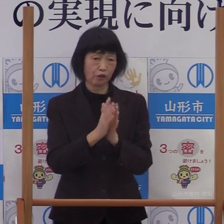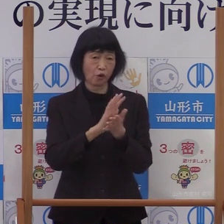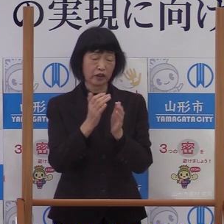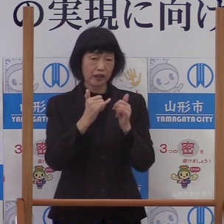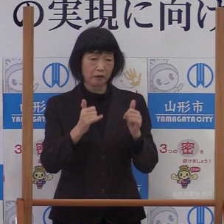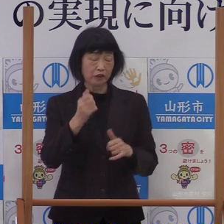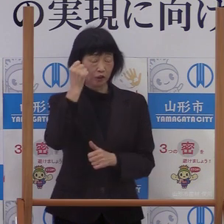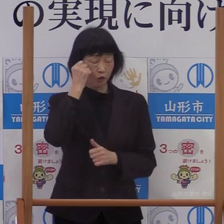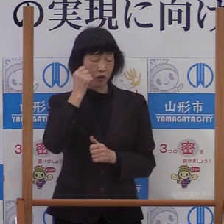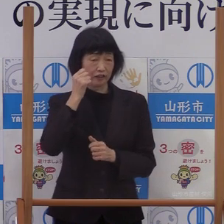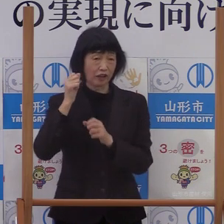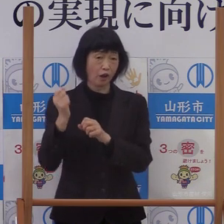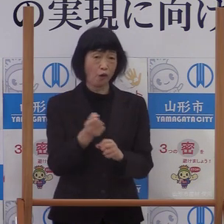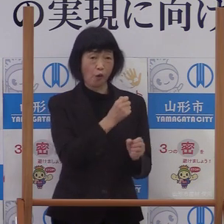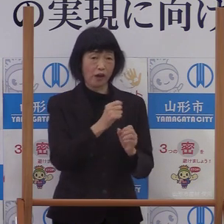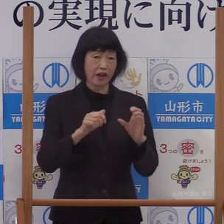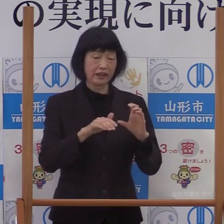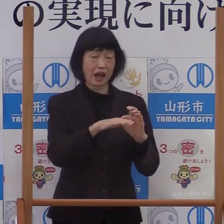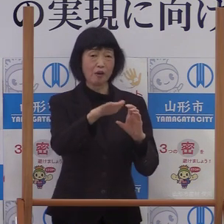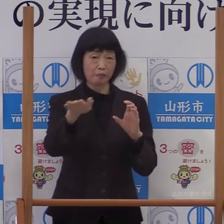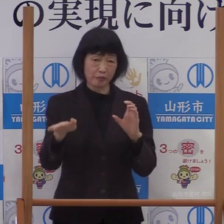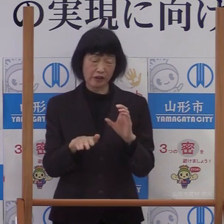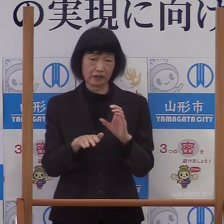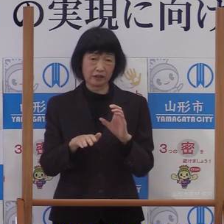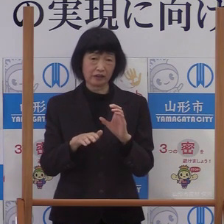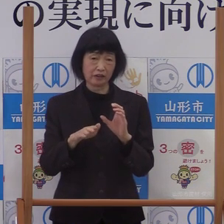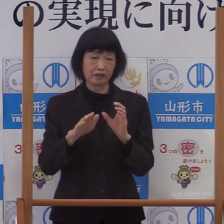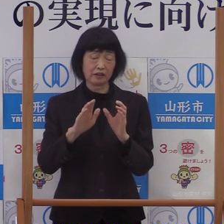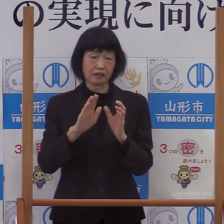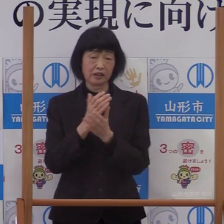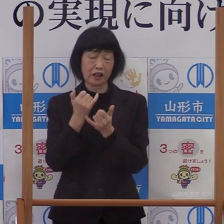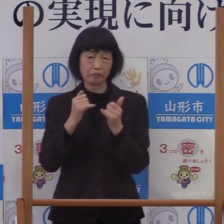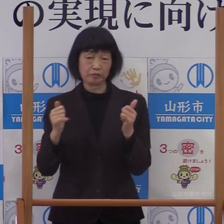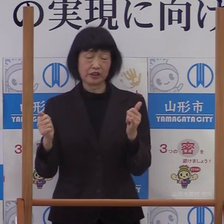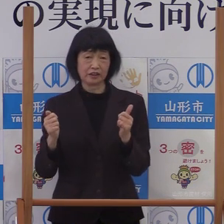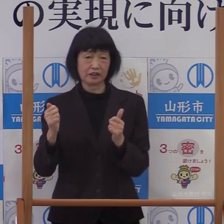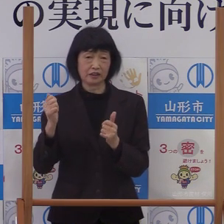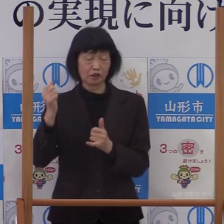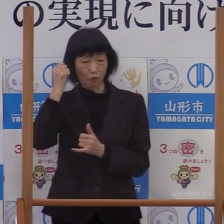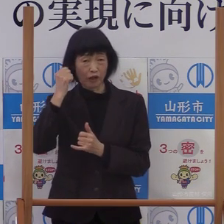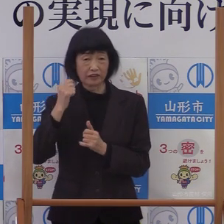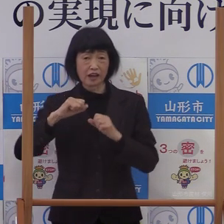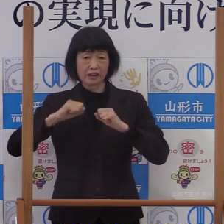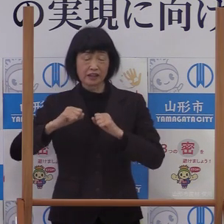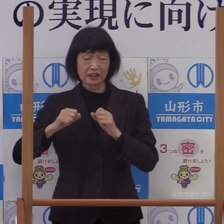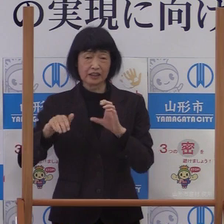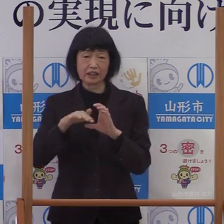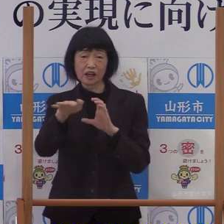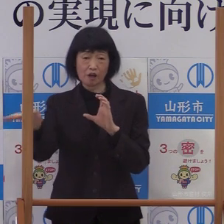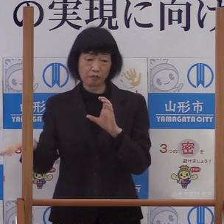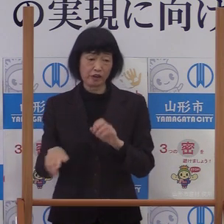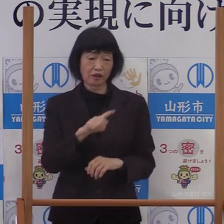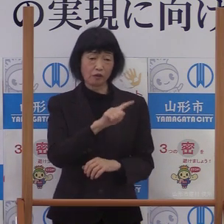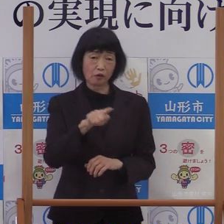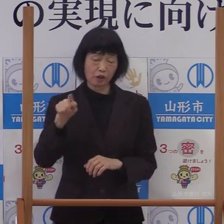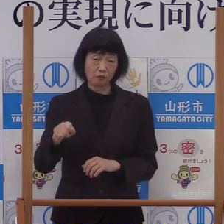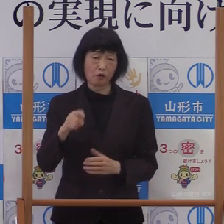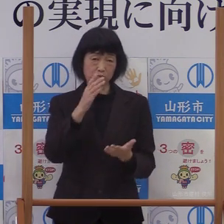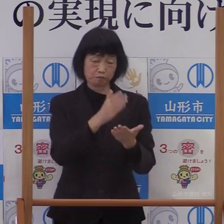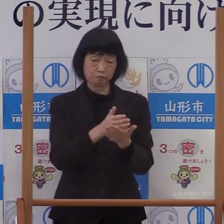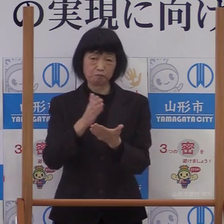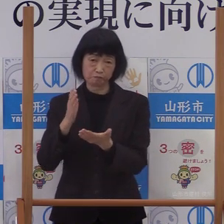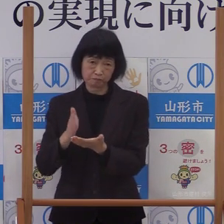泊まって応援キャンペーンや県民泊まって元気キャンペーンも同時に一時停止となり